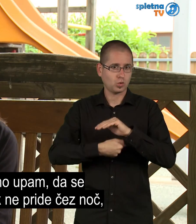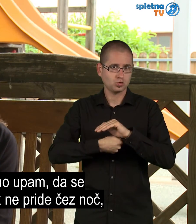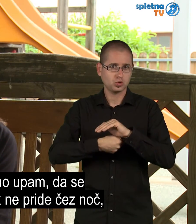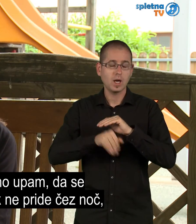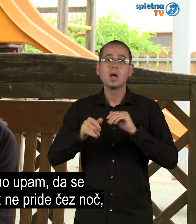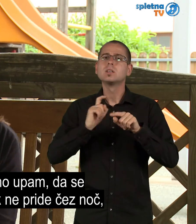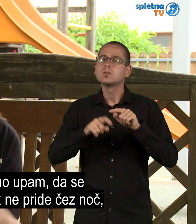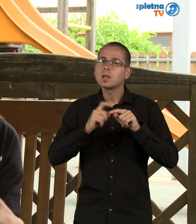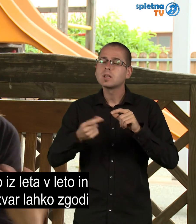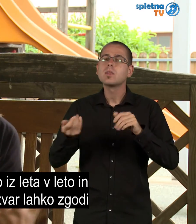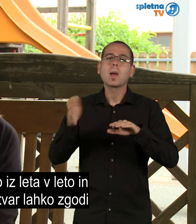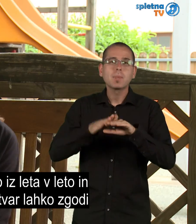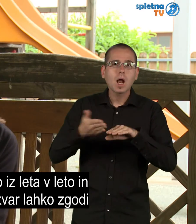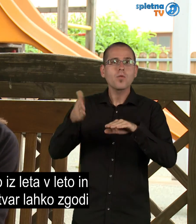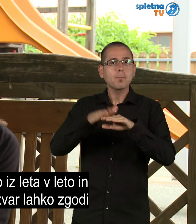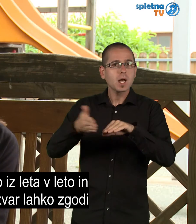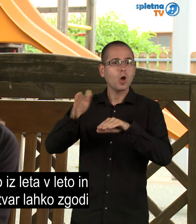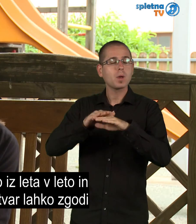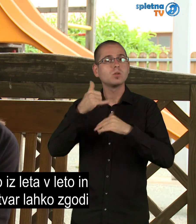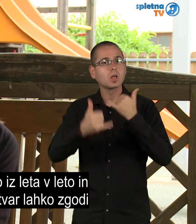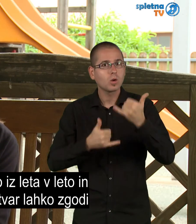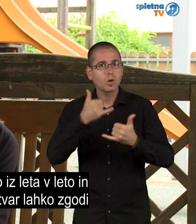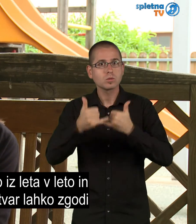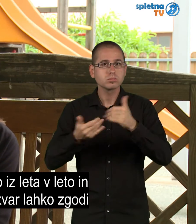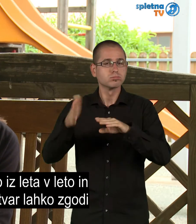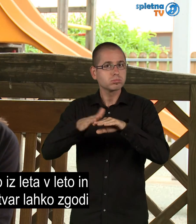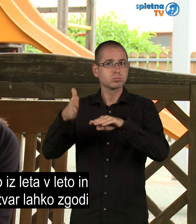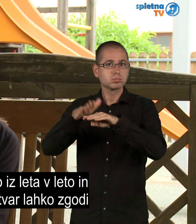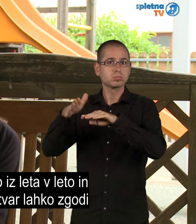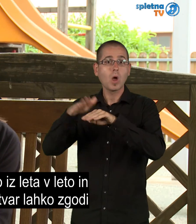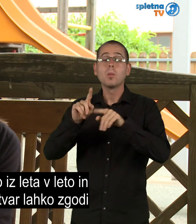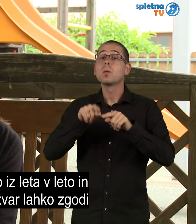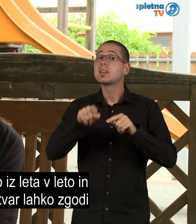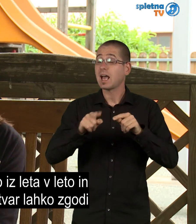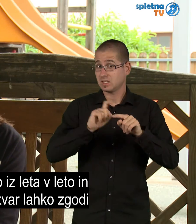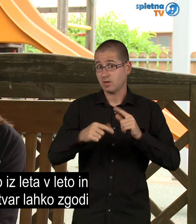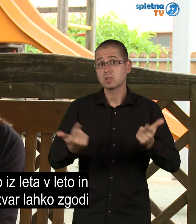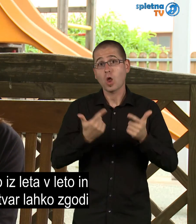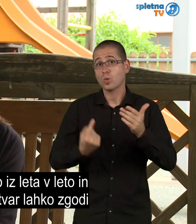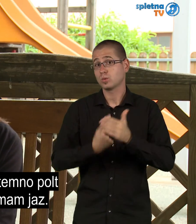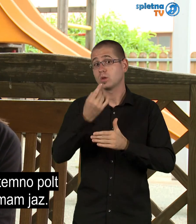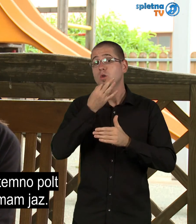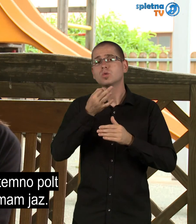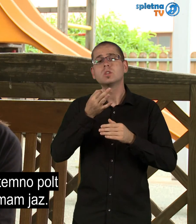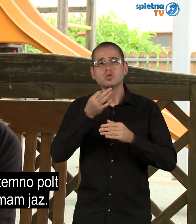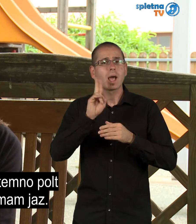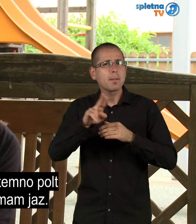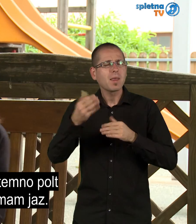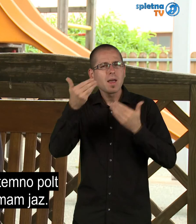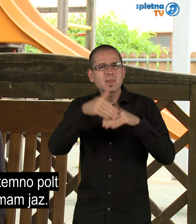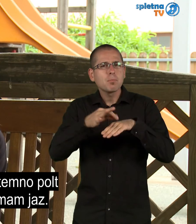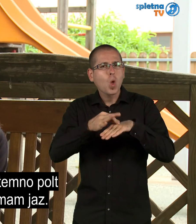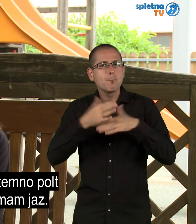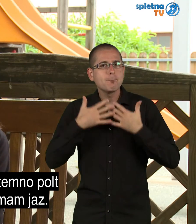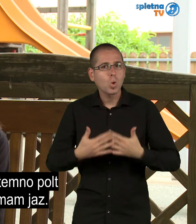pride čez noč, da se stvari nabirajo iz leta v leto in da se vam lahko takšna stvar zgodi, tudi če imate temno